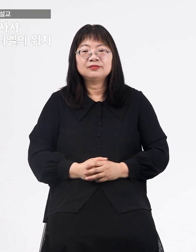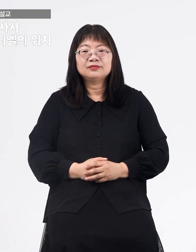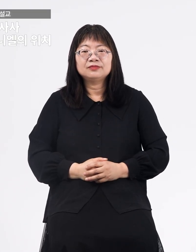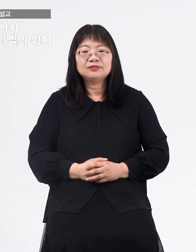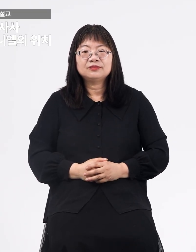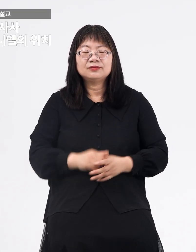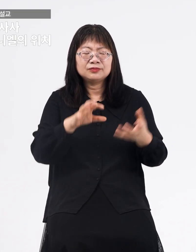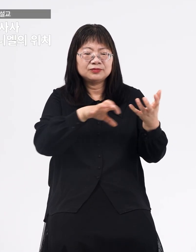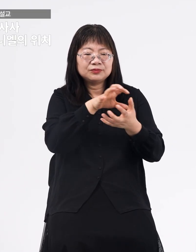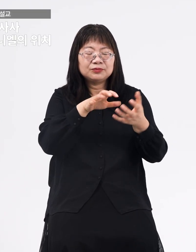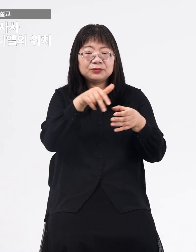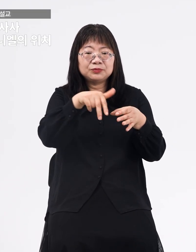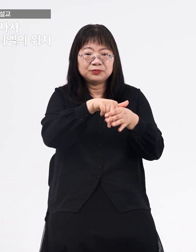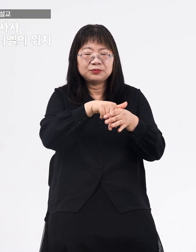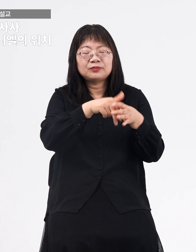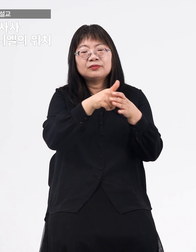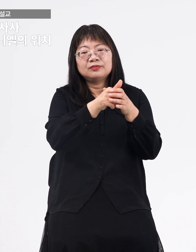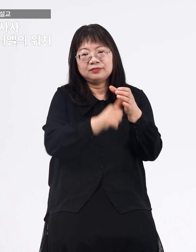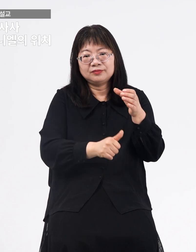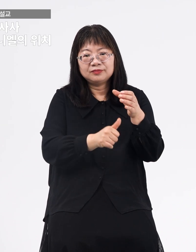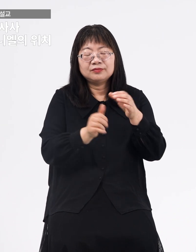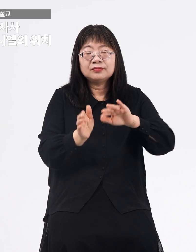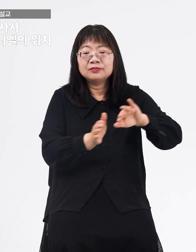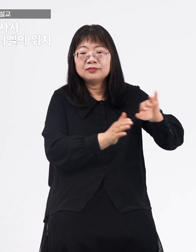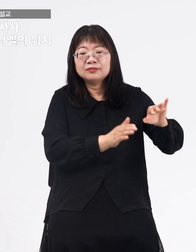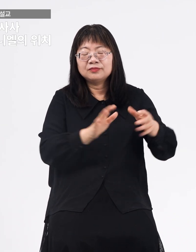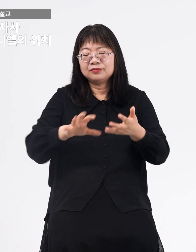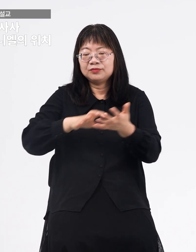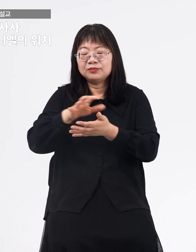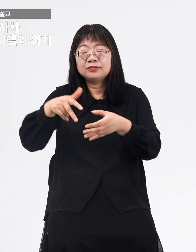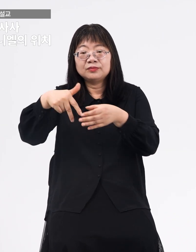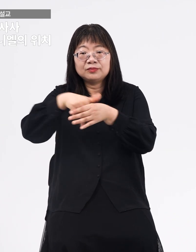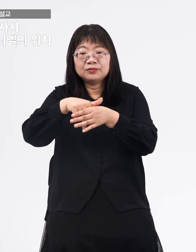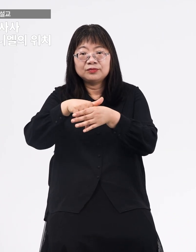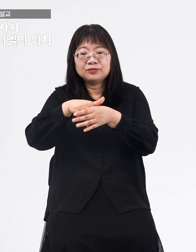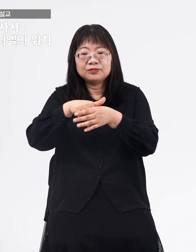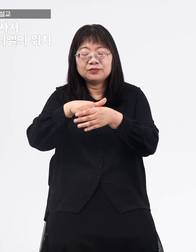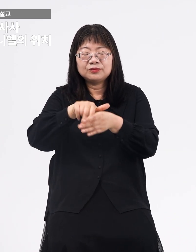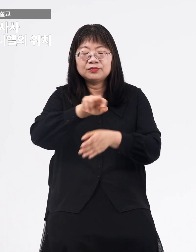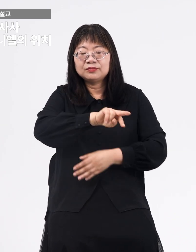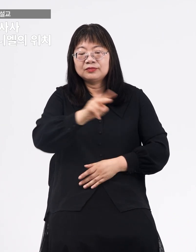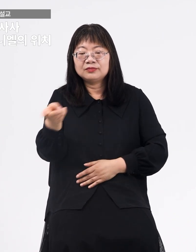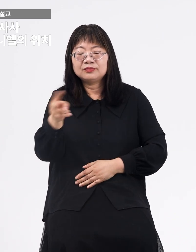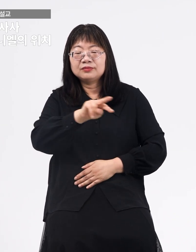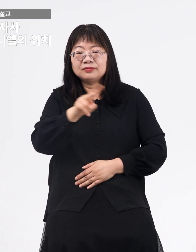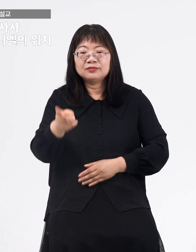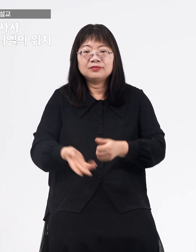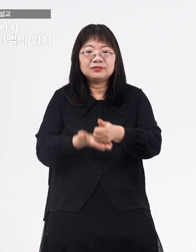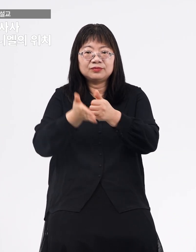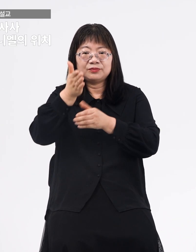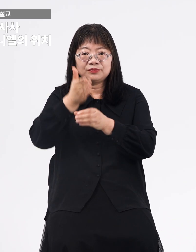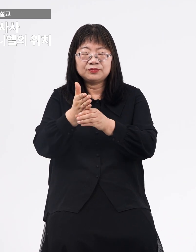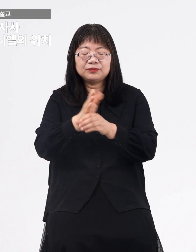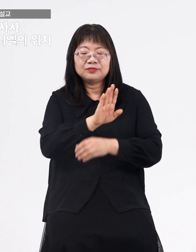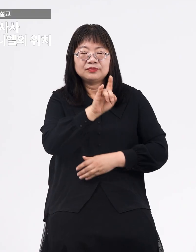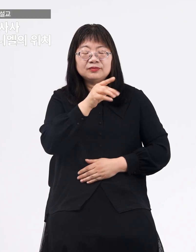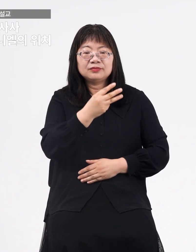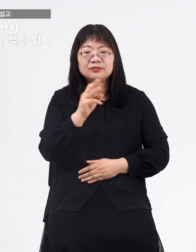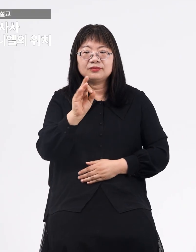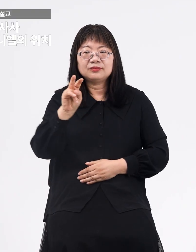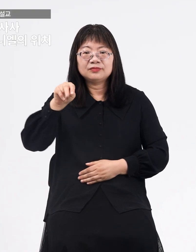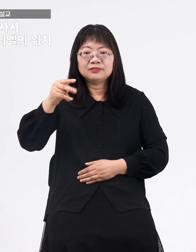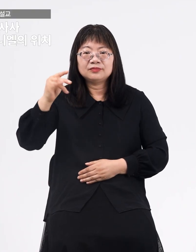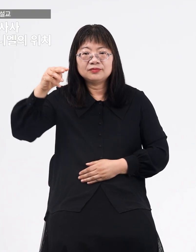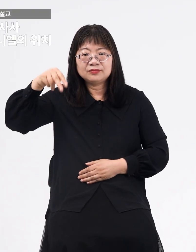혼합 종교에 빠진 걸 넘어서 그 혼합 종교도 왔다 갔다 섬기는 겁니다. 바알과